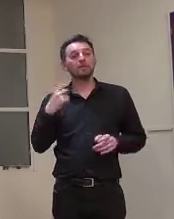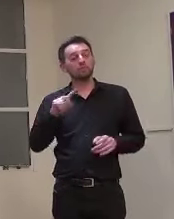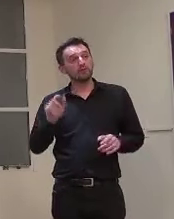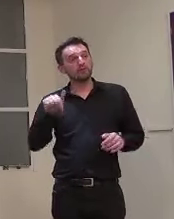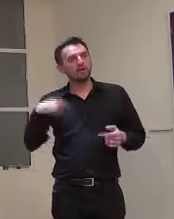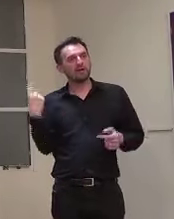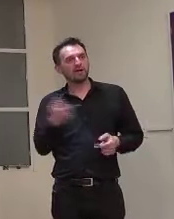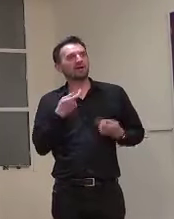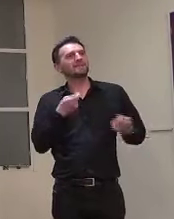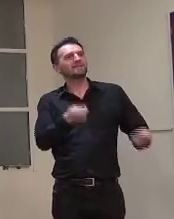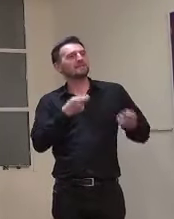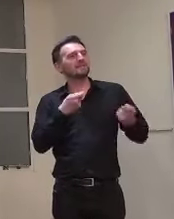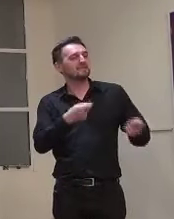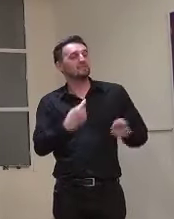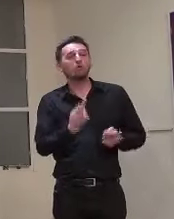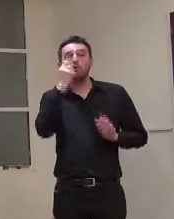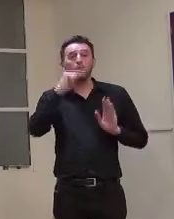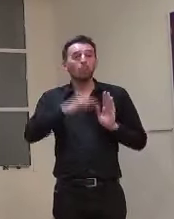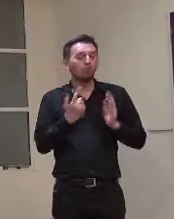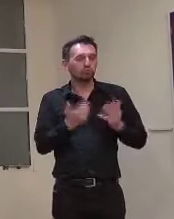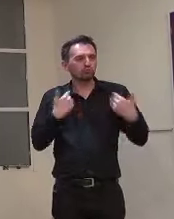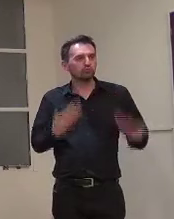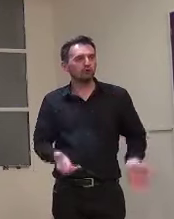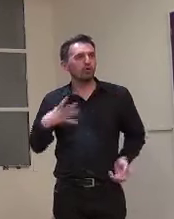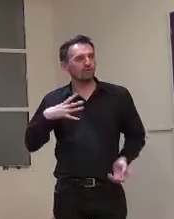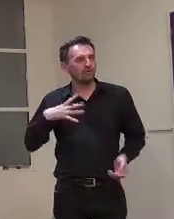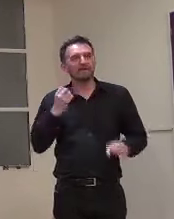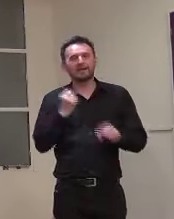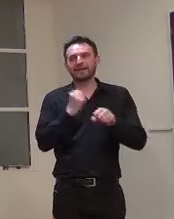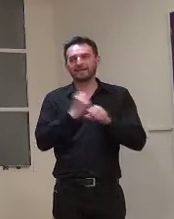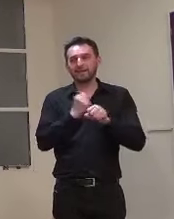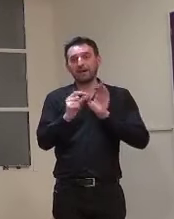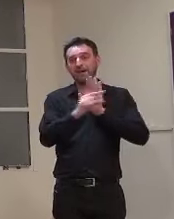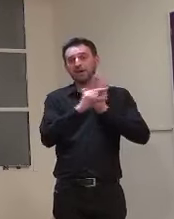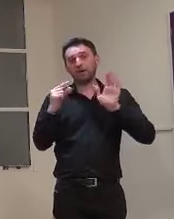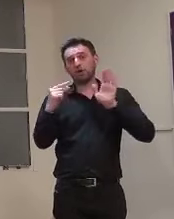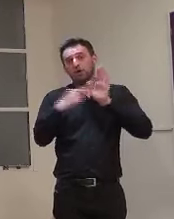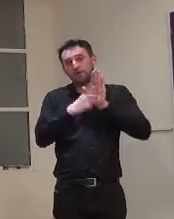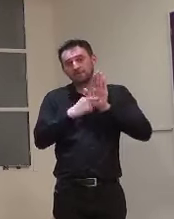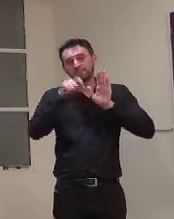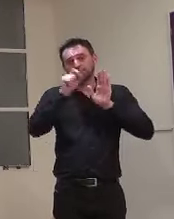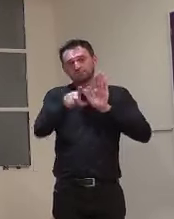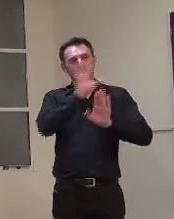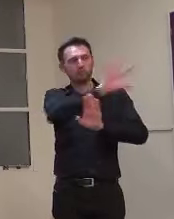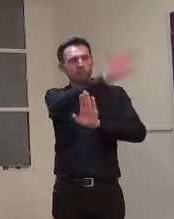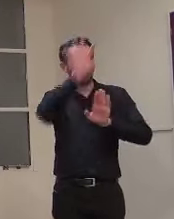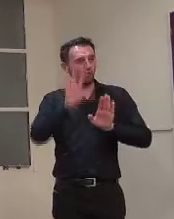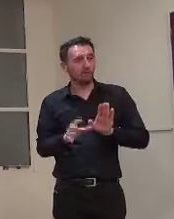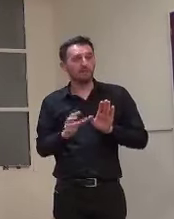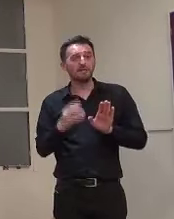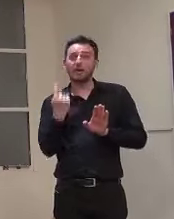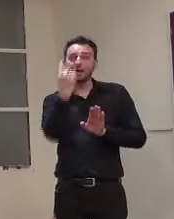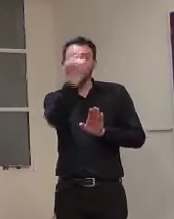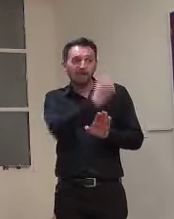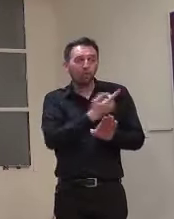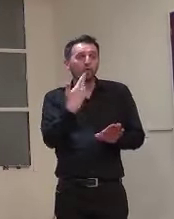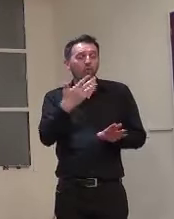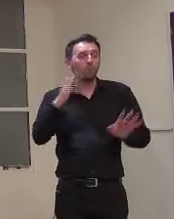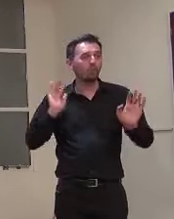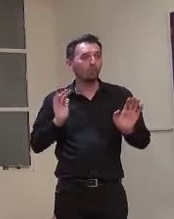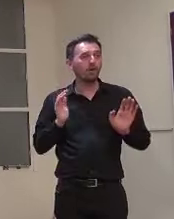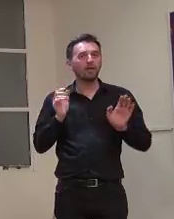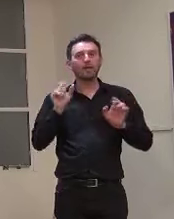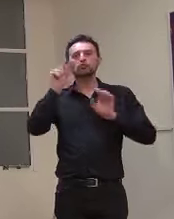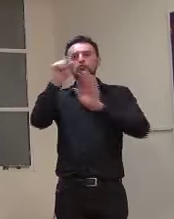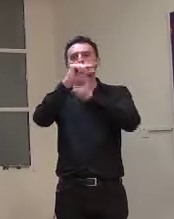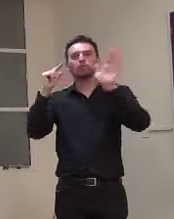insistimos que queda pendiente es trabajar la normativa y la prudencia aunque cada provincia pueda sacar